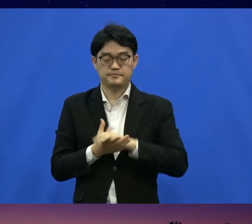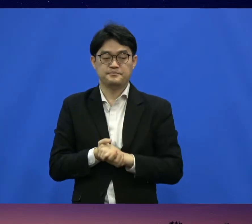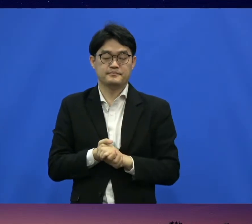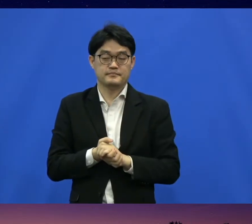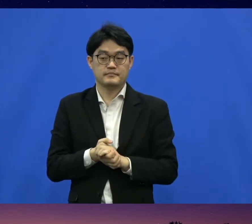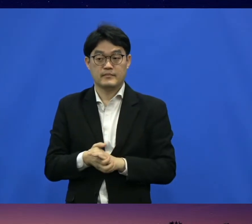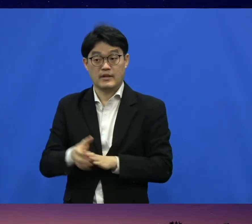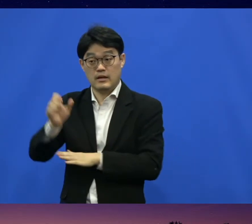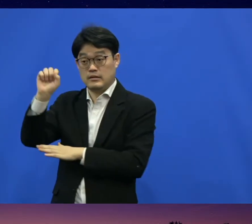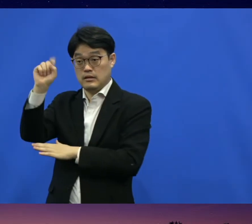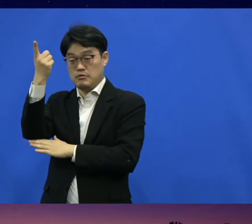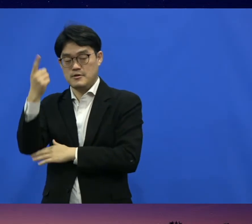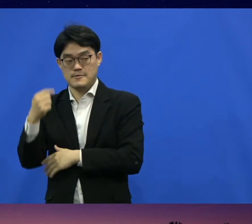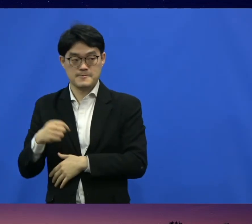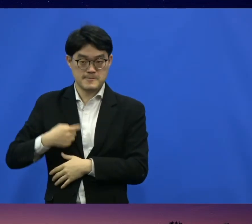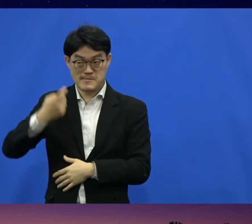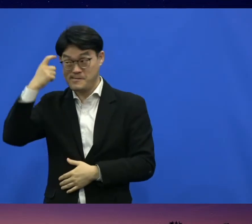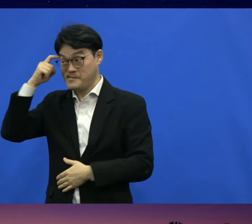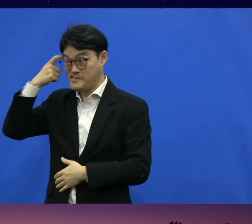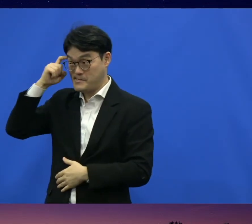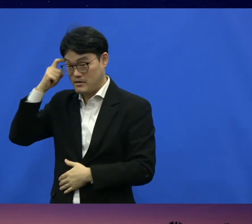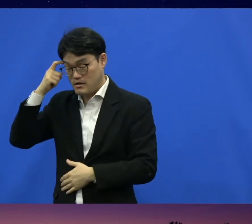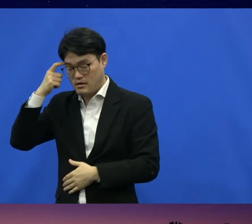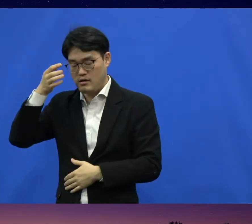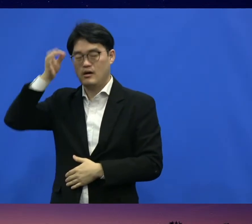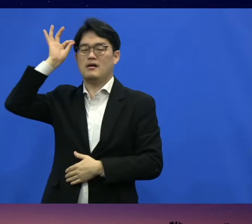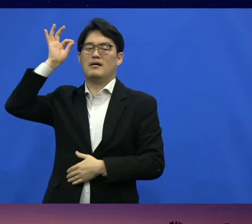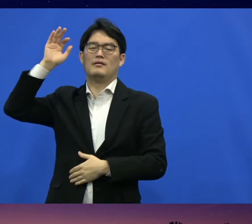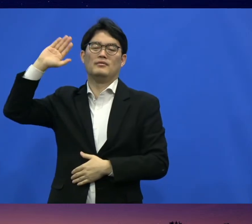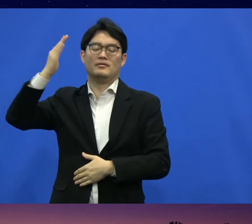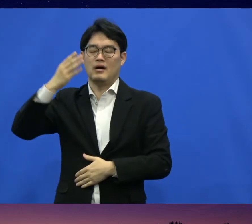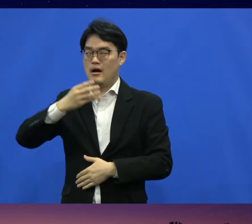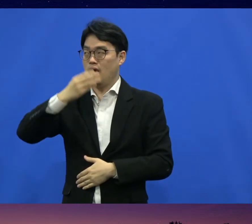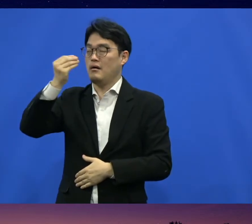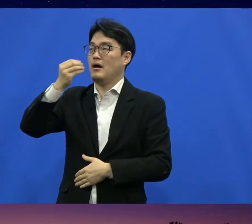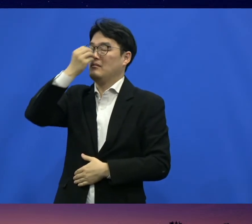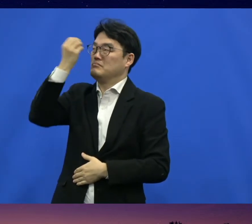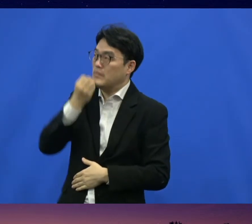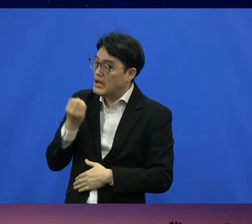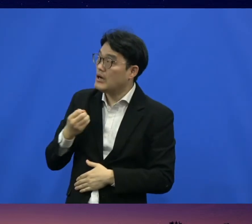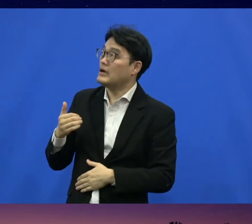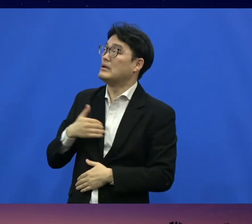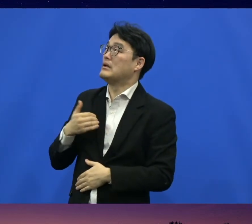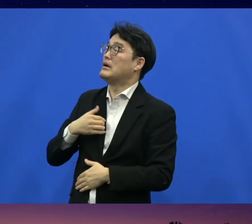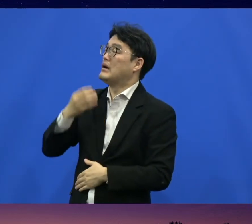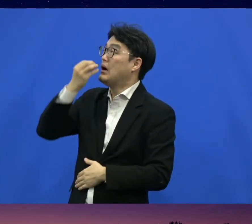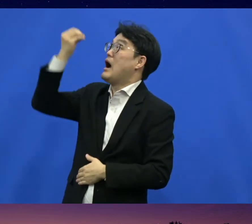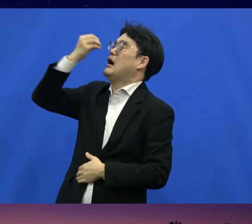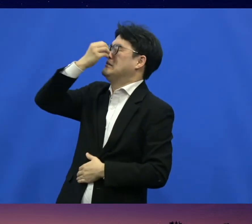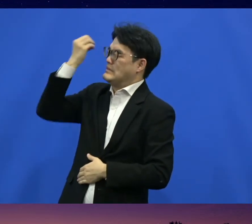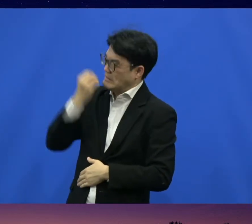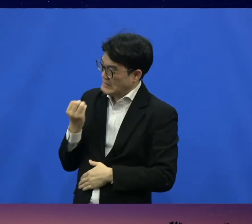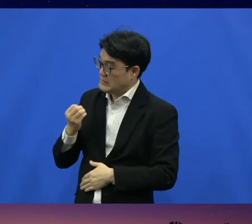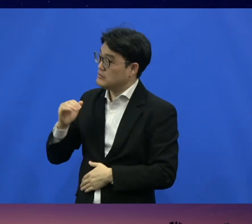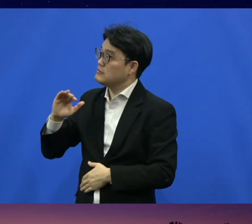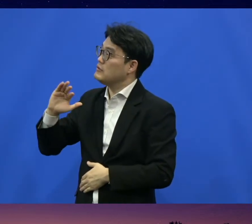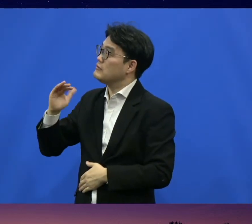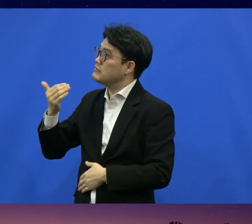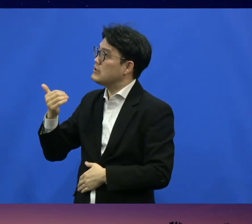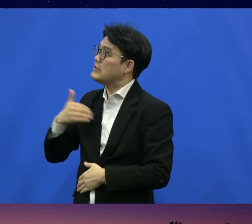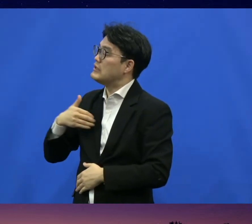다윗이 너무 자기 생각에만 몰두했다는 걸 깨닫게 된 거죠. 내가 내 생각에만 몰두해서 너무 빠르게 이